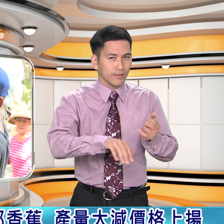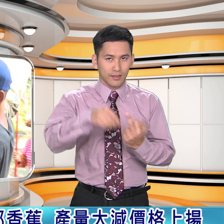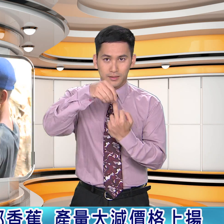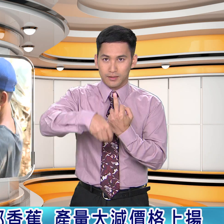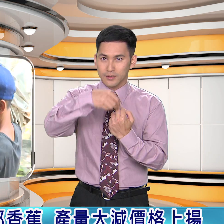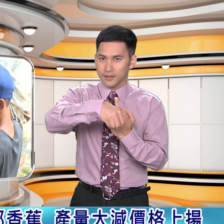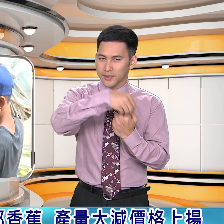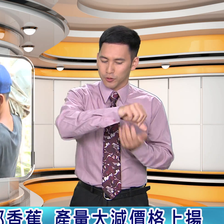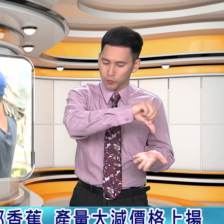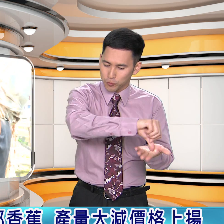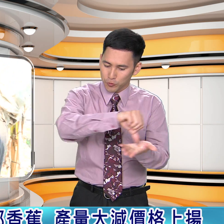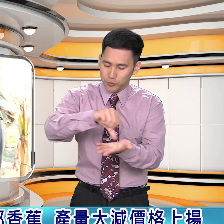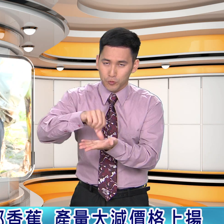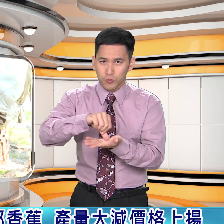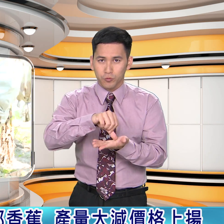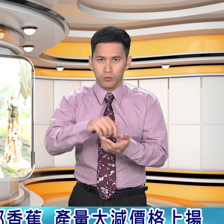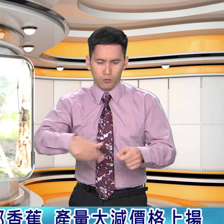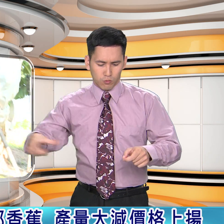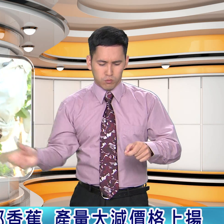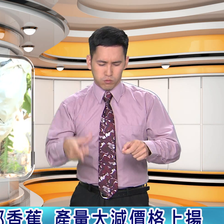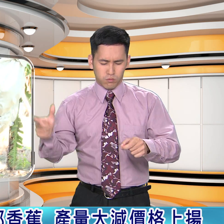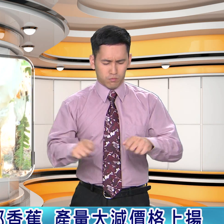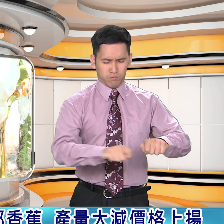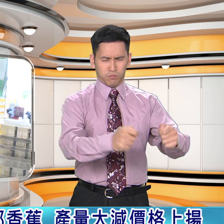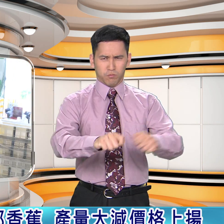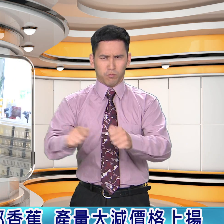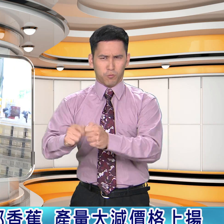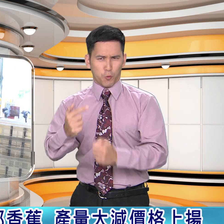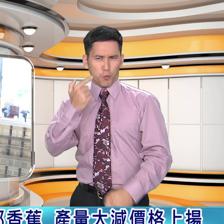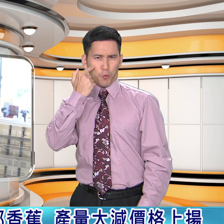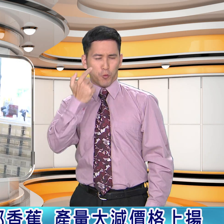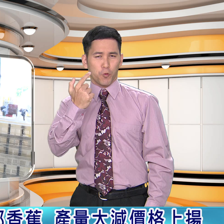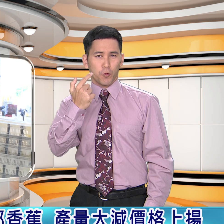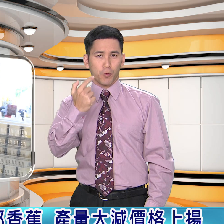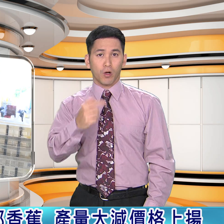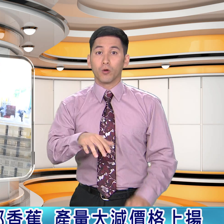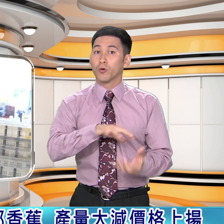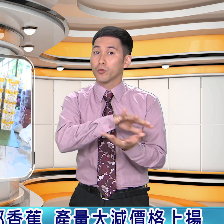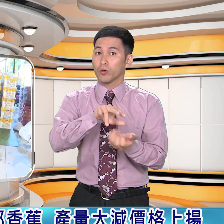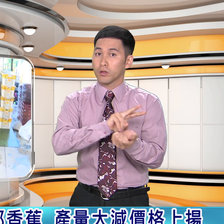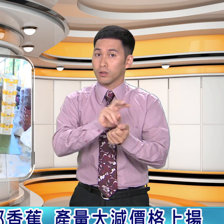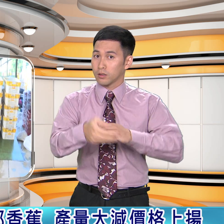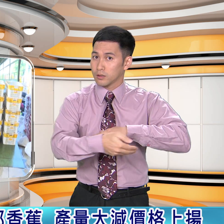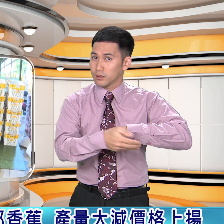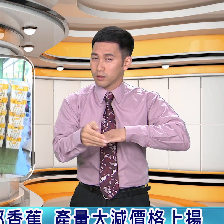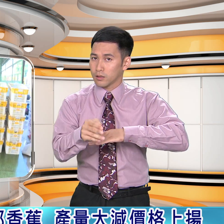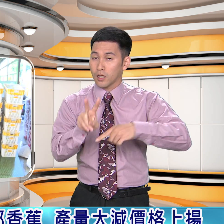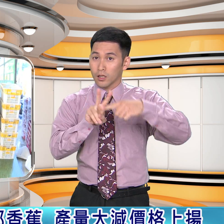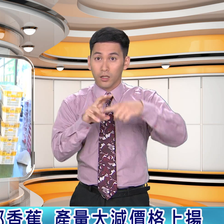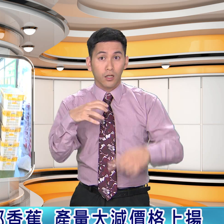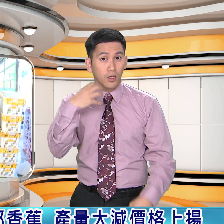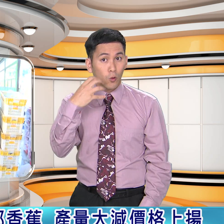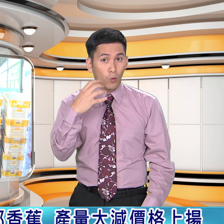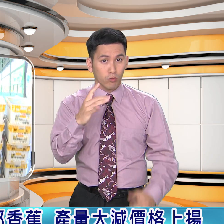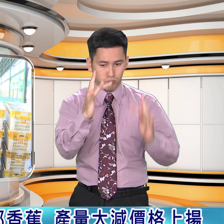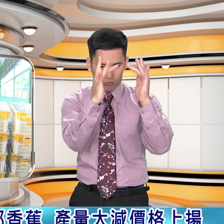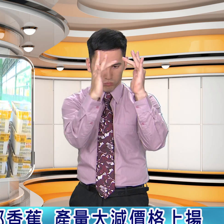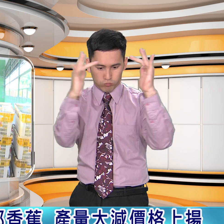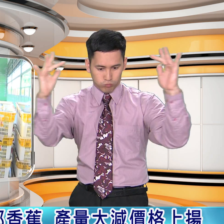台风也重创南部香蕉，盛产香蕉的云林县金童香蕉躲过了这一次台风，